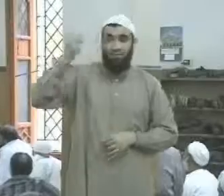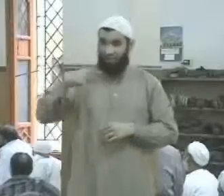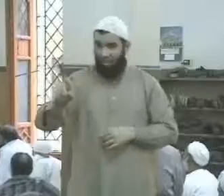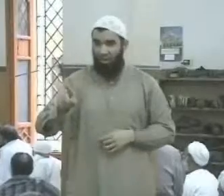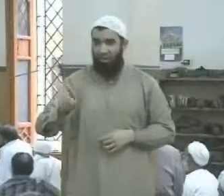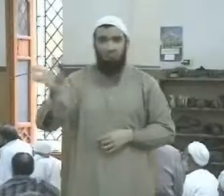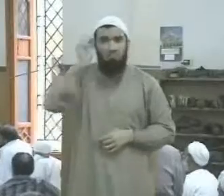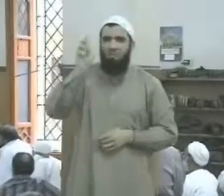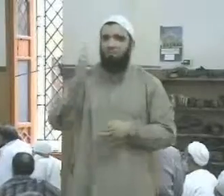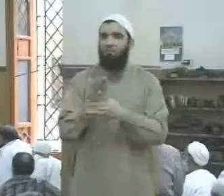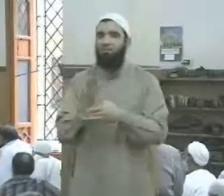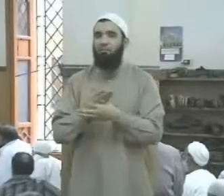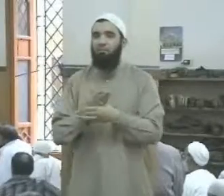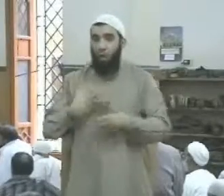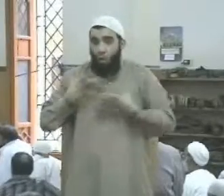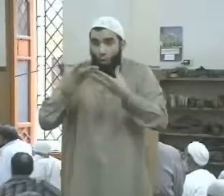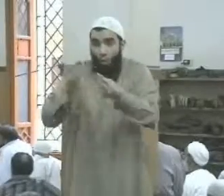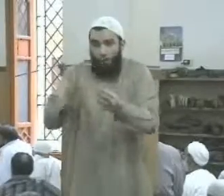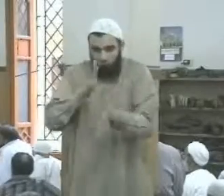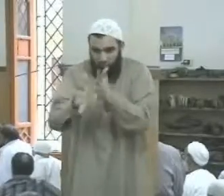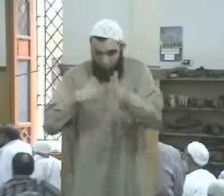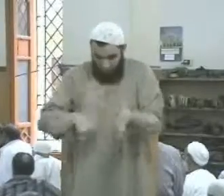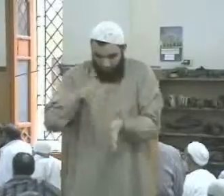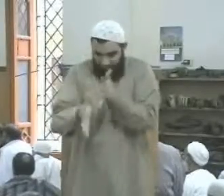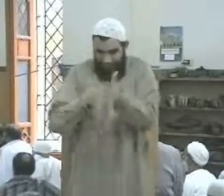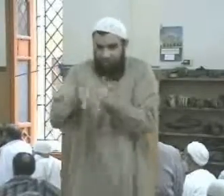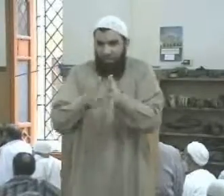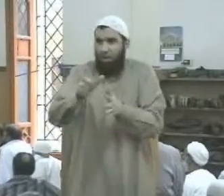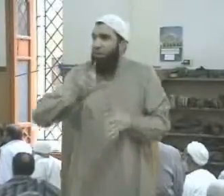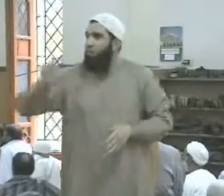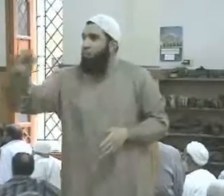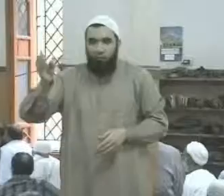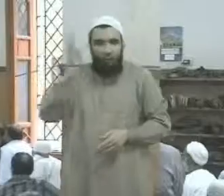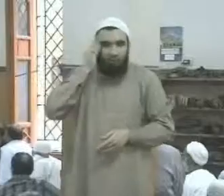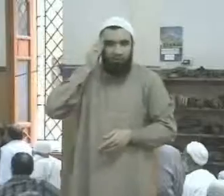بينما لو اقبلت على غير الله تريد ان تتذكر